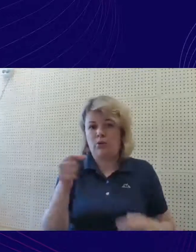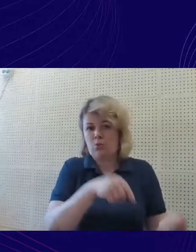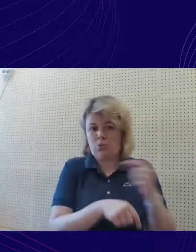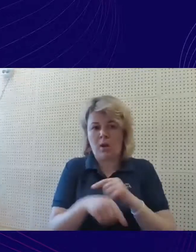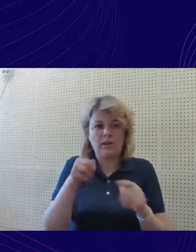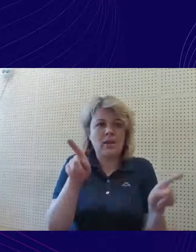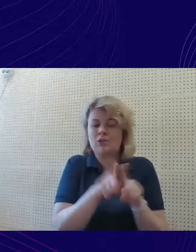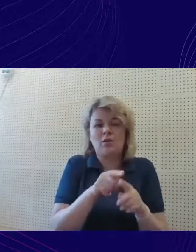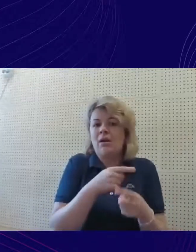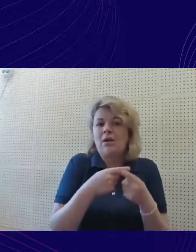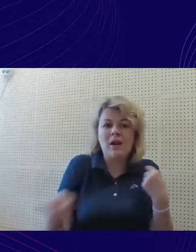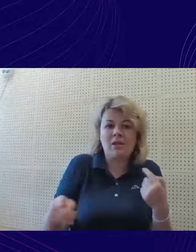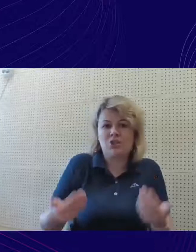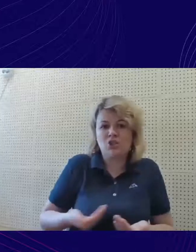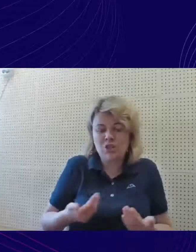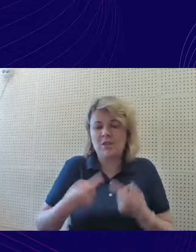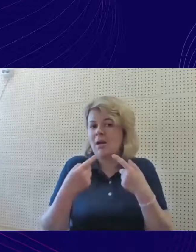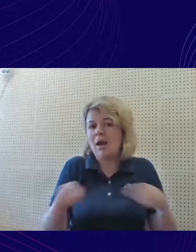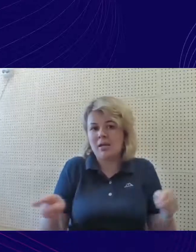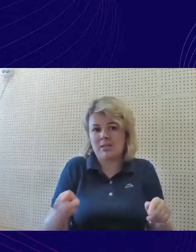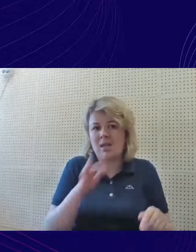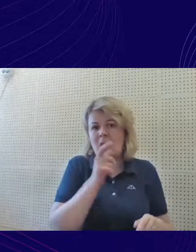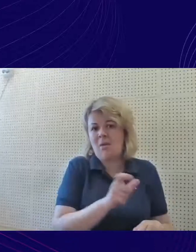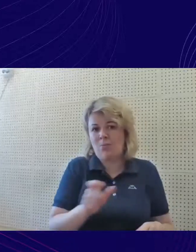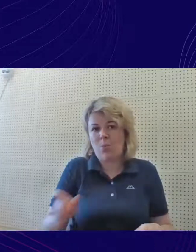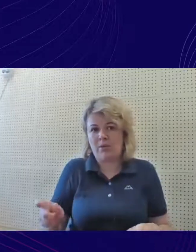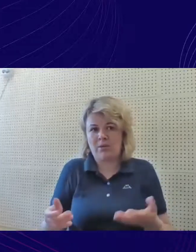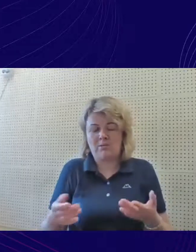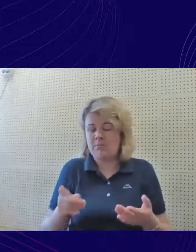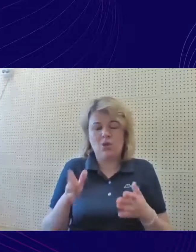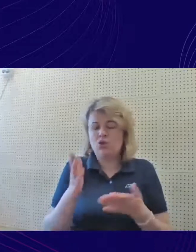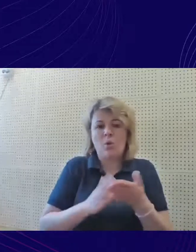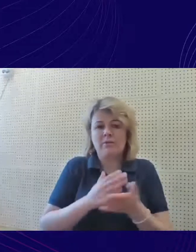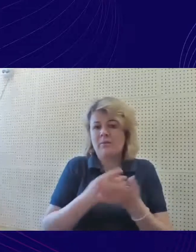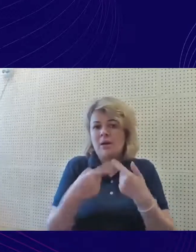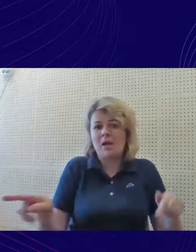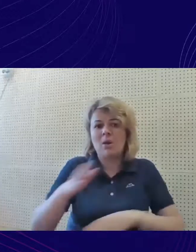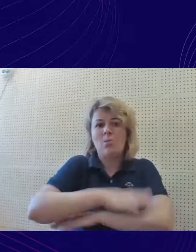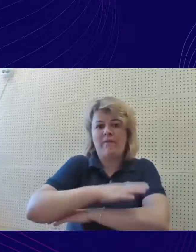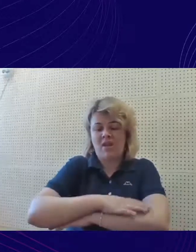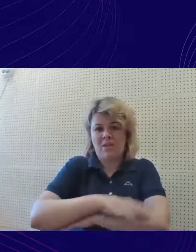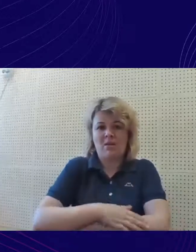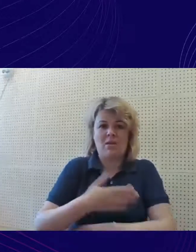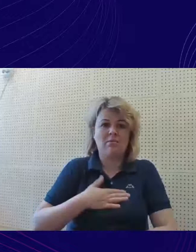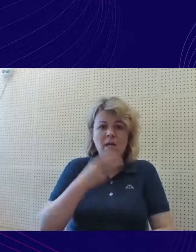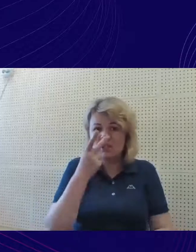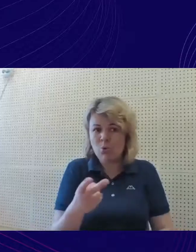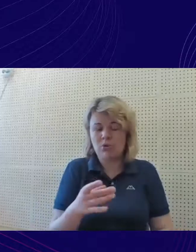жизни, разной манеры поведения. Но вот неправда. И ни в чем не